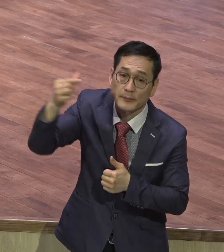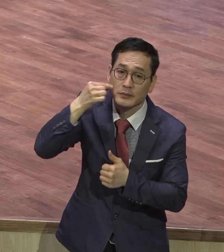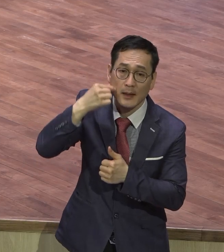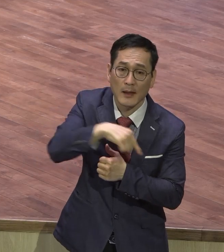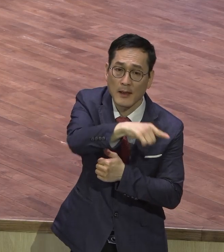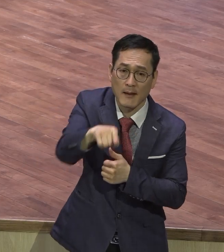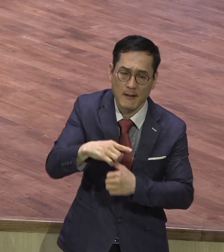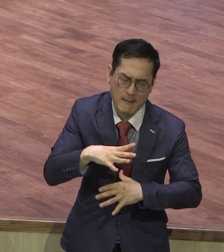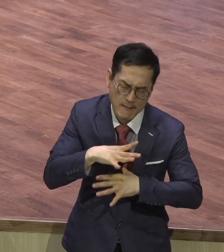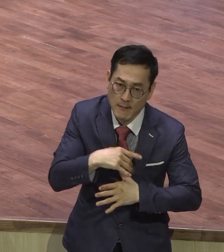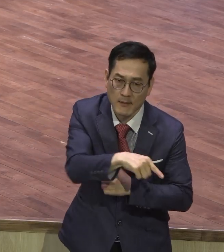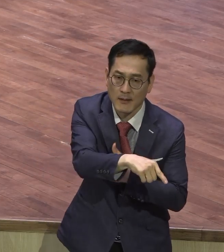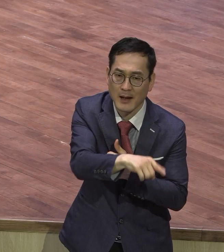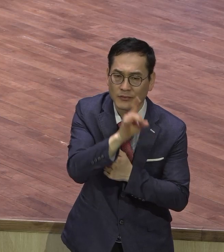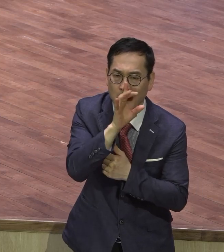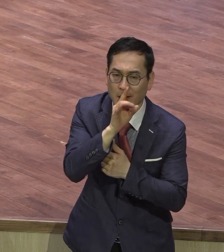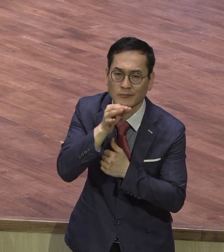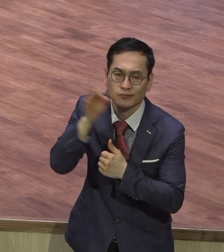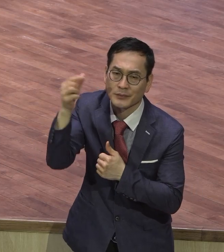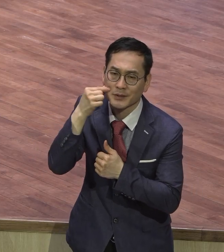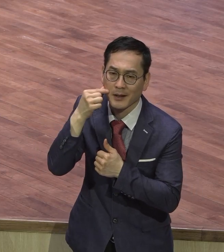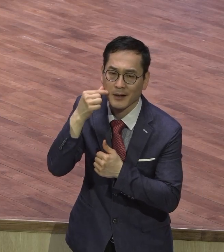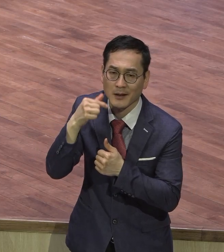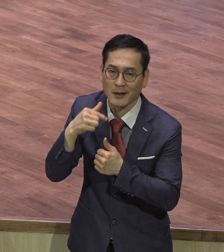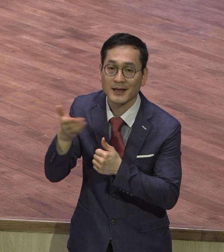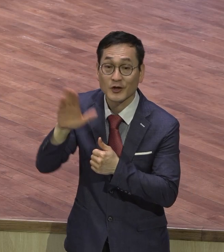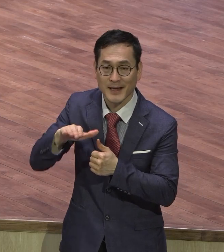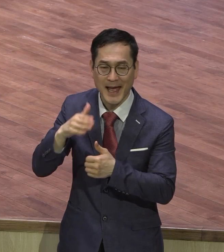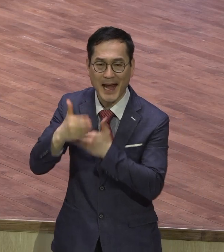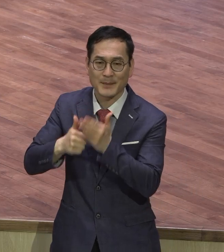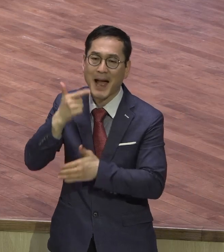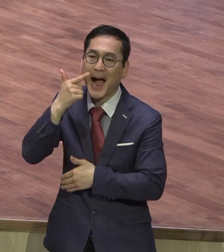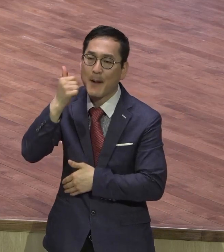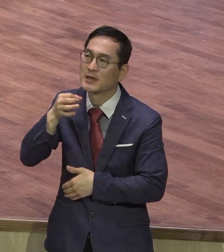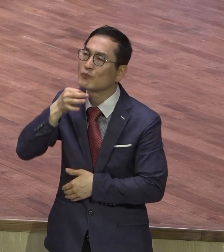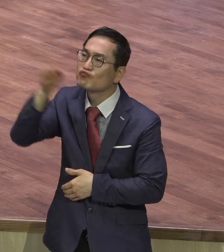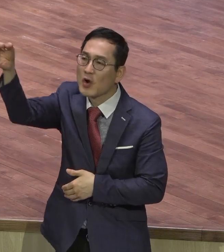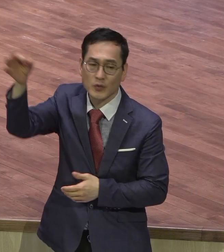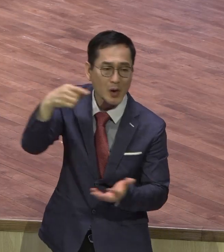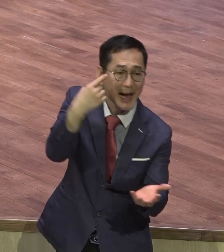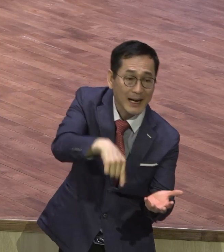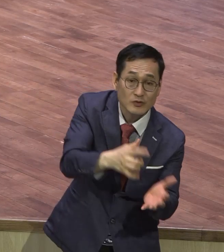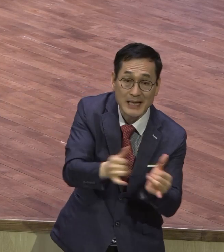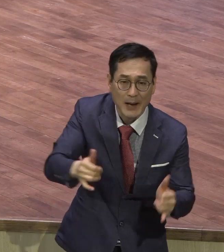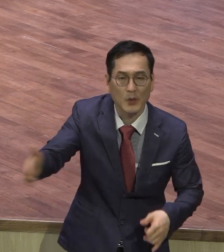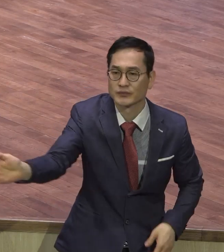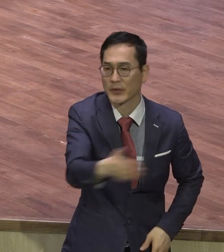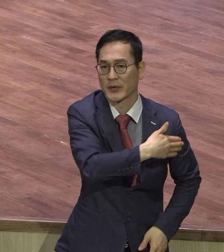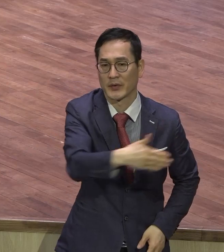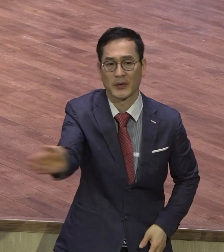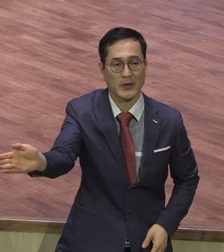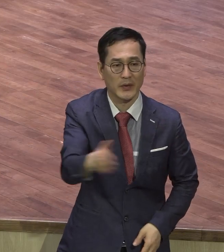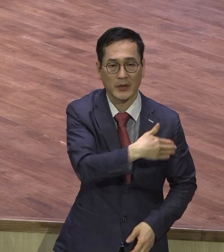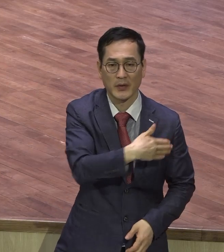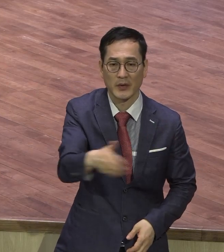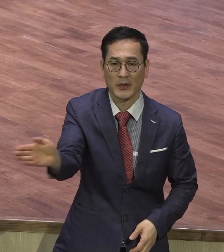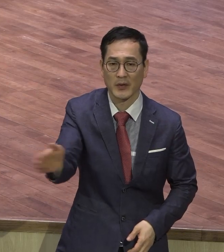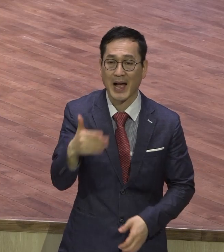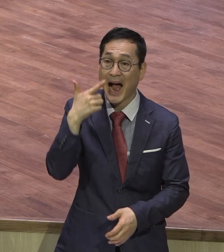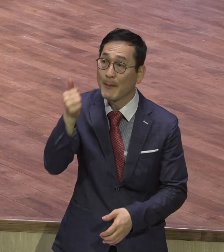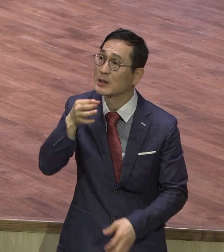그리고 하나님을 아버지라고 부르도록 가르친 사람도 없었어요. 부른 사람이 아무도 없었어요,